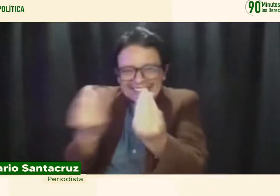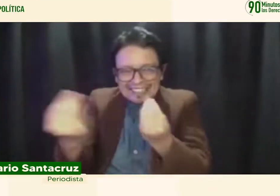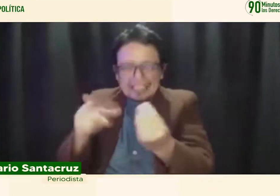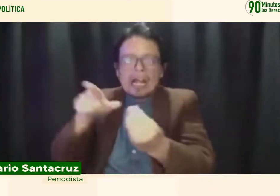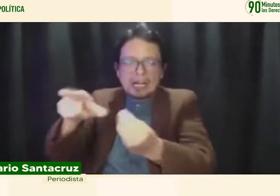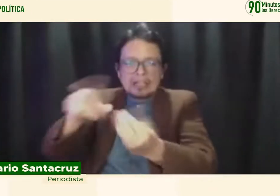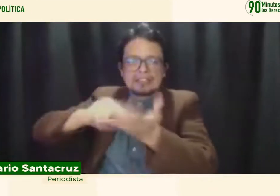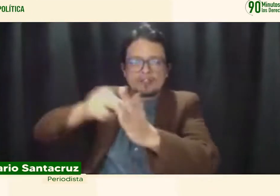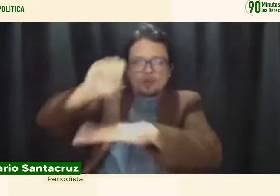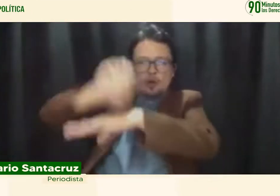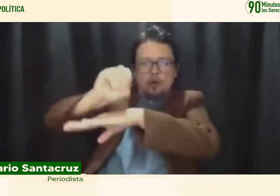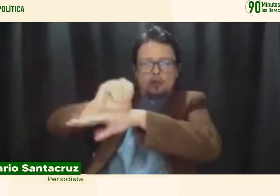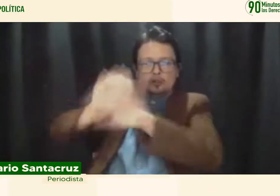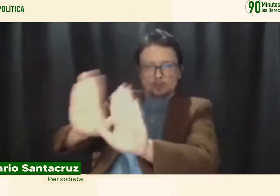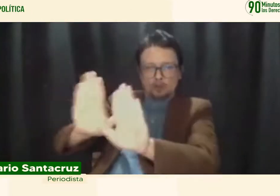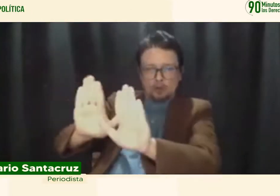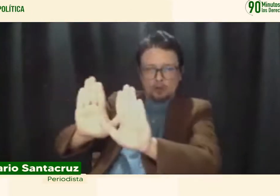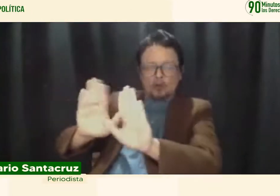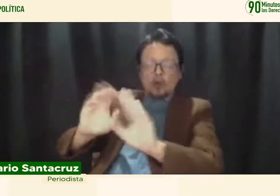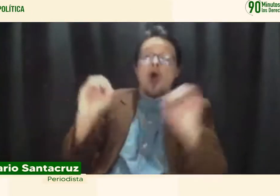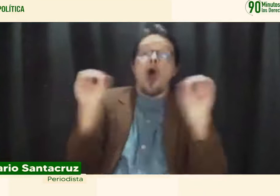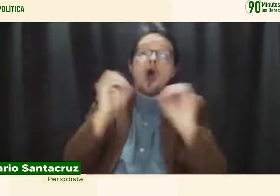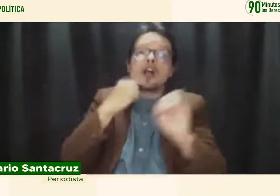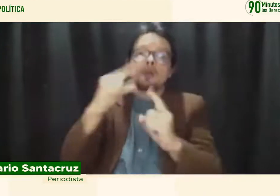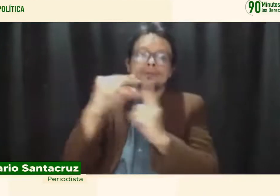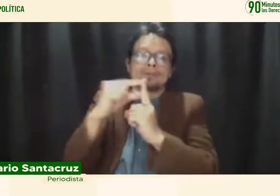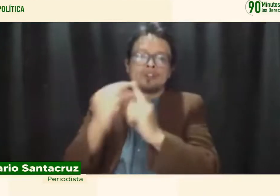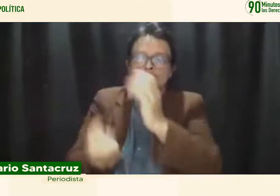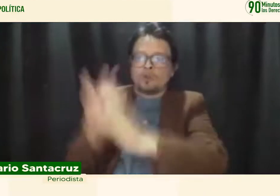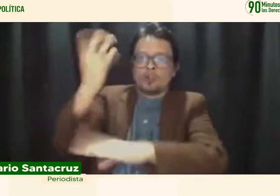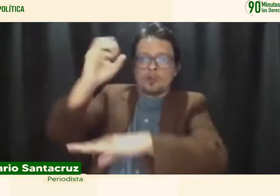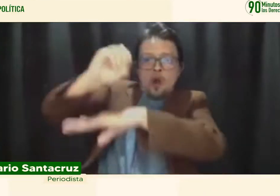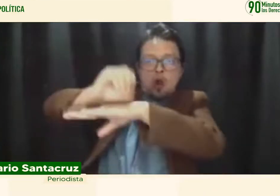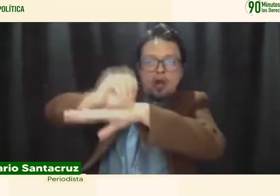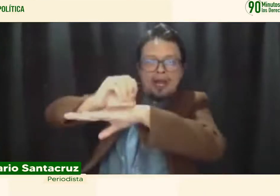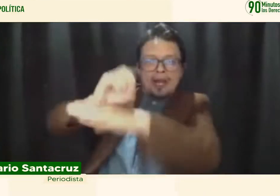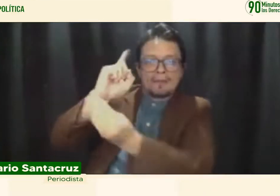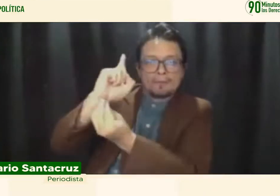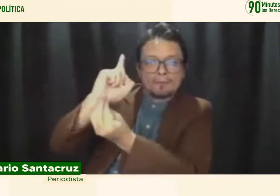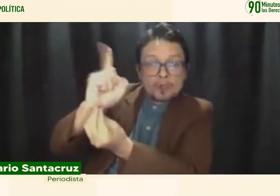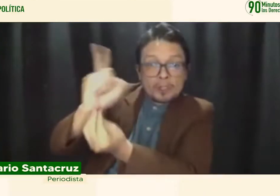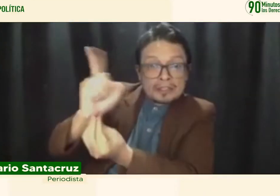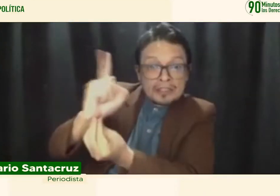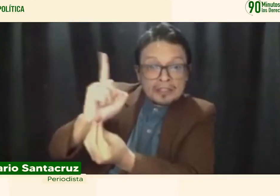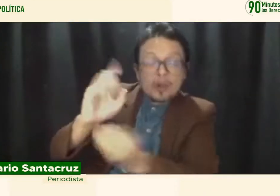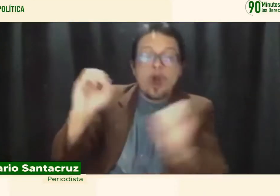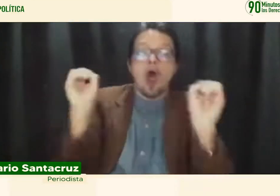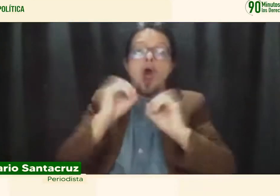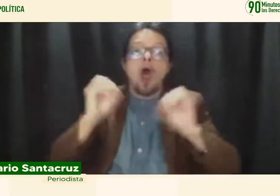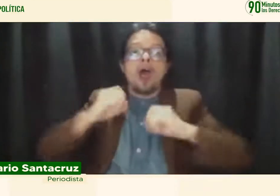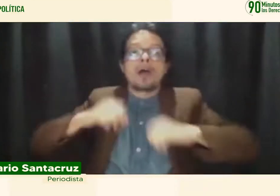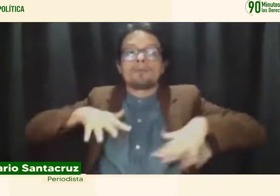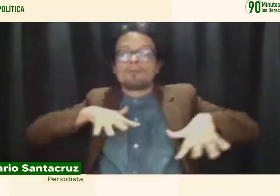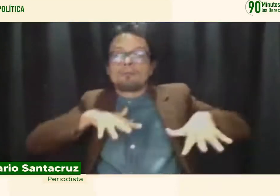y rico los diferentes grupos políticos que pueden haber hay referencia a este tipo de organización políticas